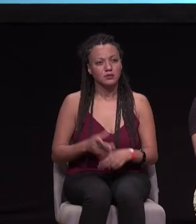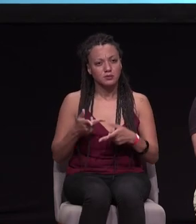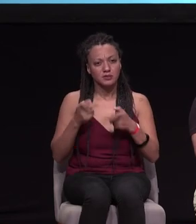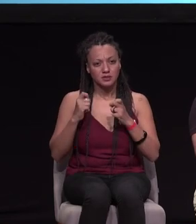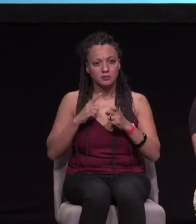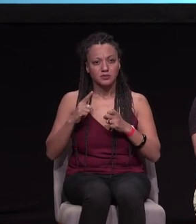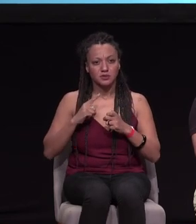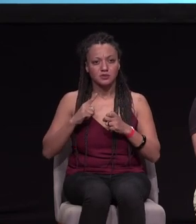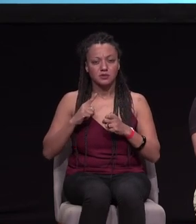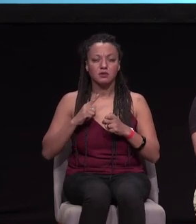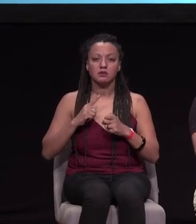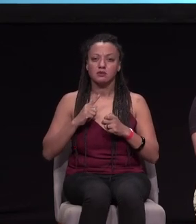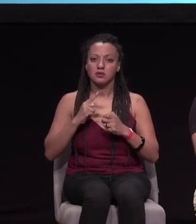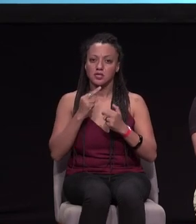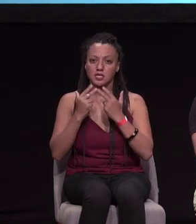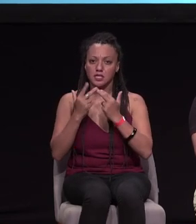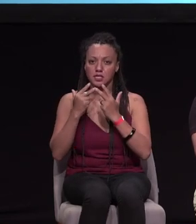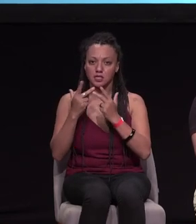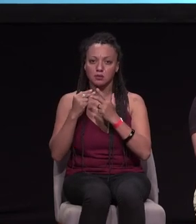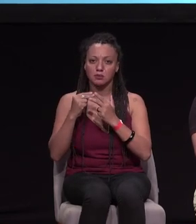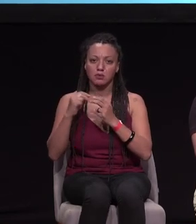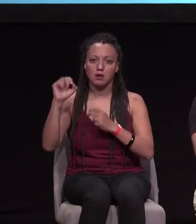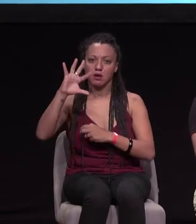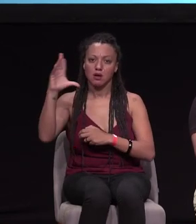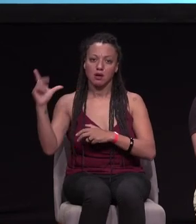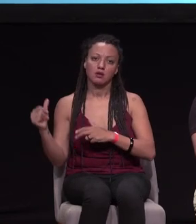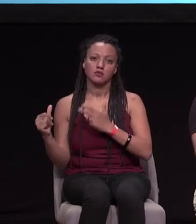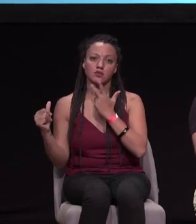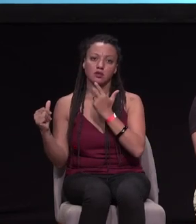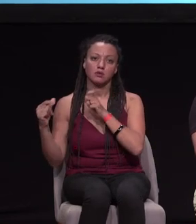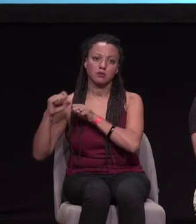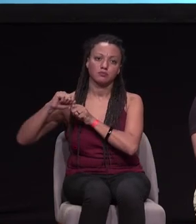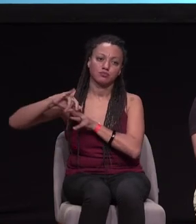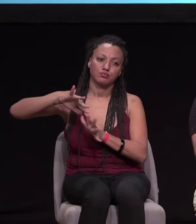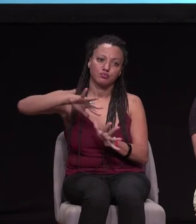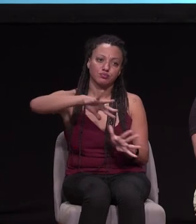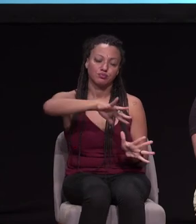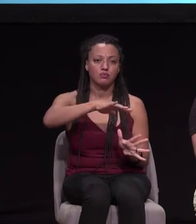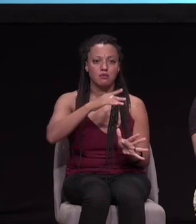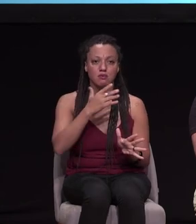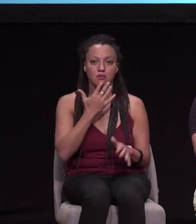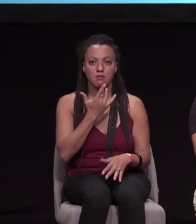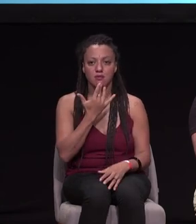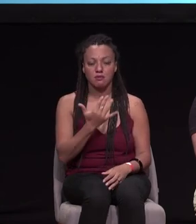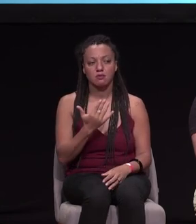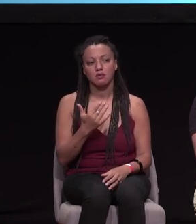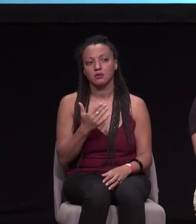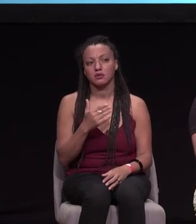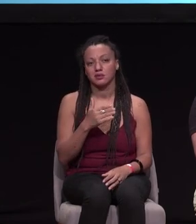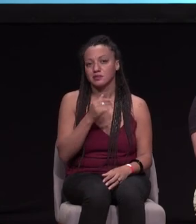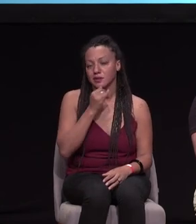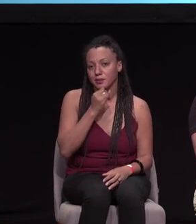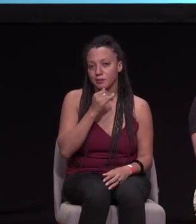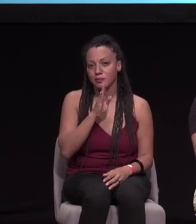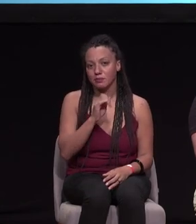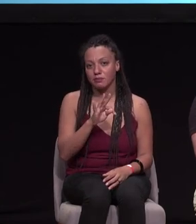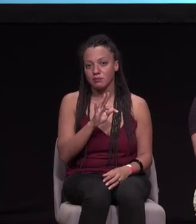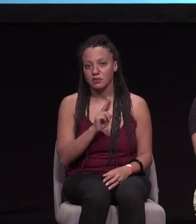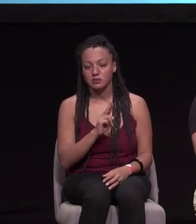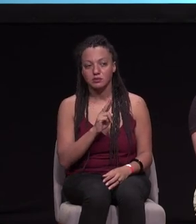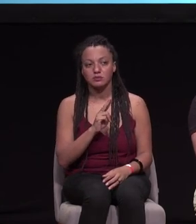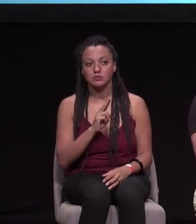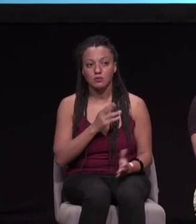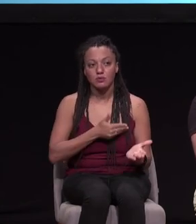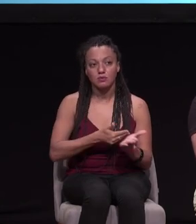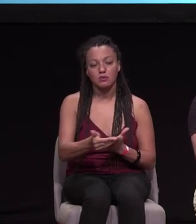diáspora né então tem é o tronco lingüístico bantu desse tronco lingüístico vai dar origem